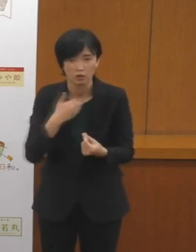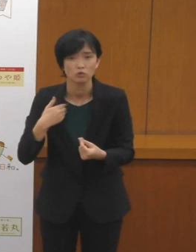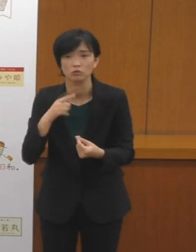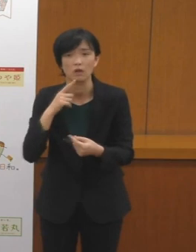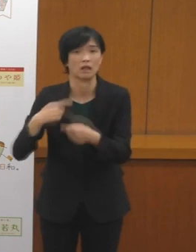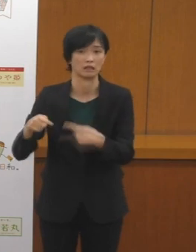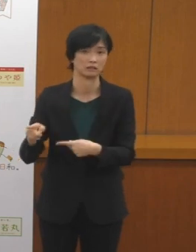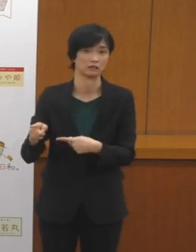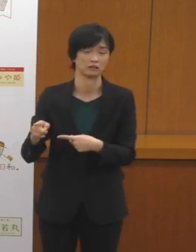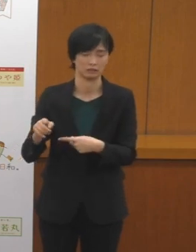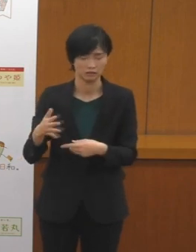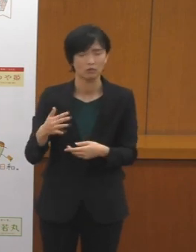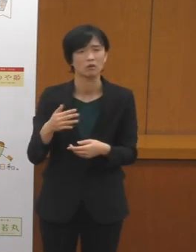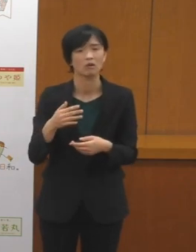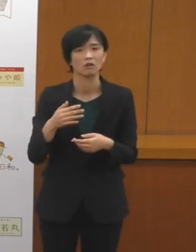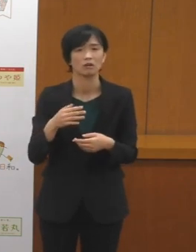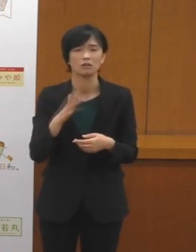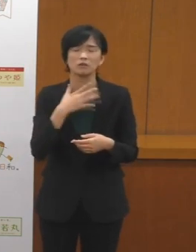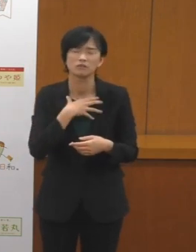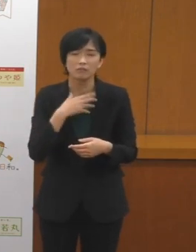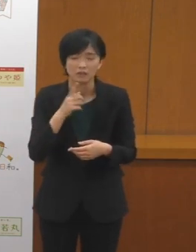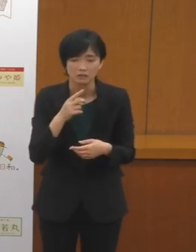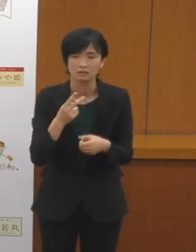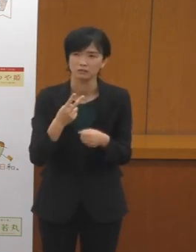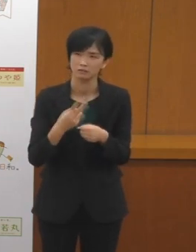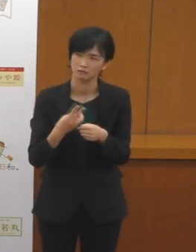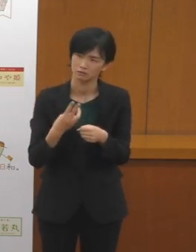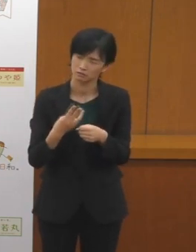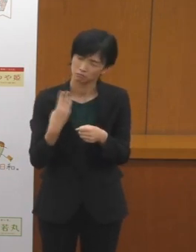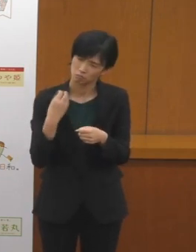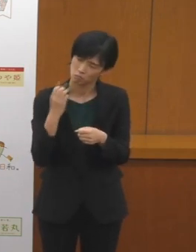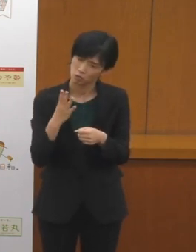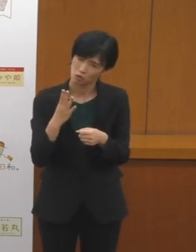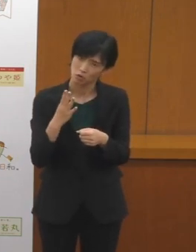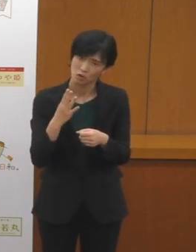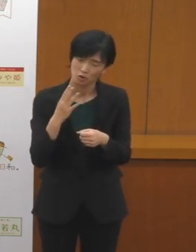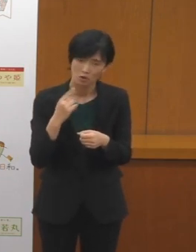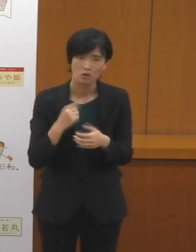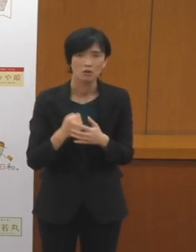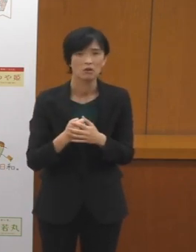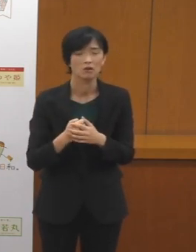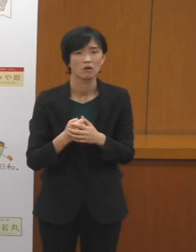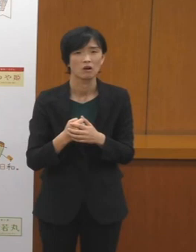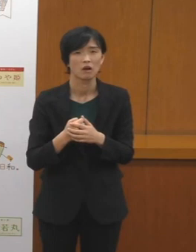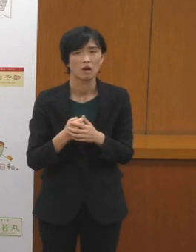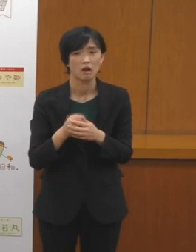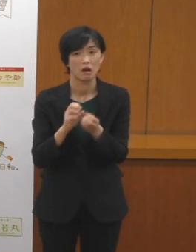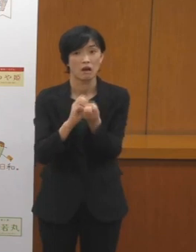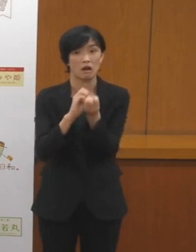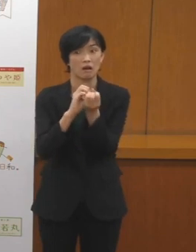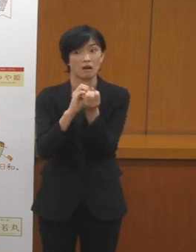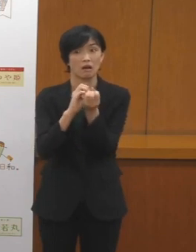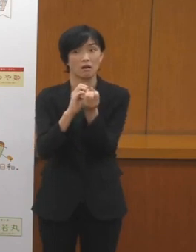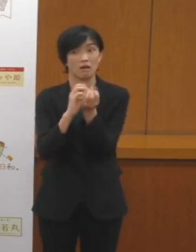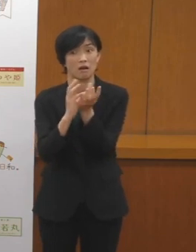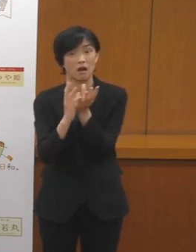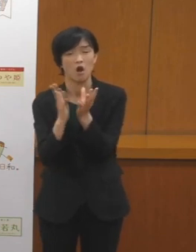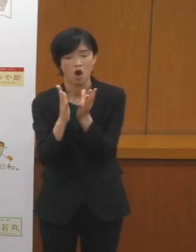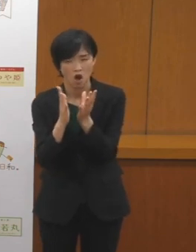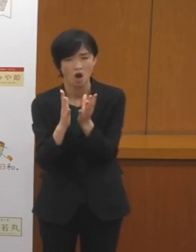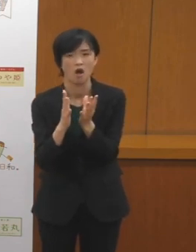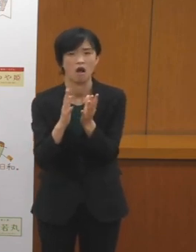が去年でしたかねあのその結実あ違ったあの開花の頃に